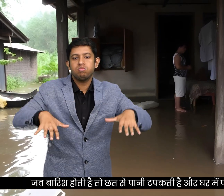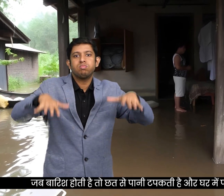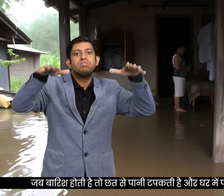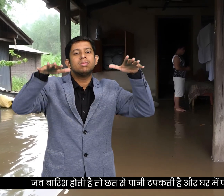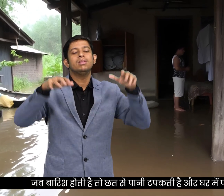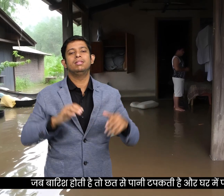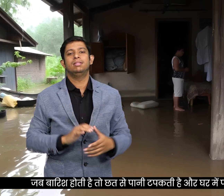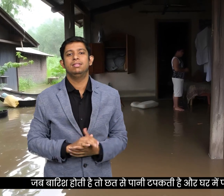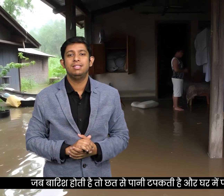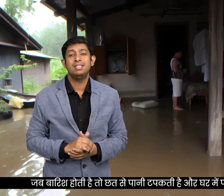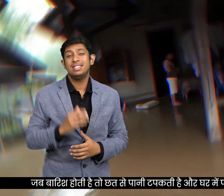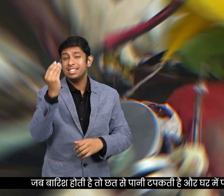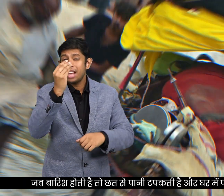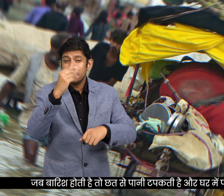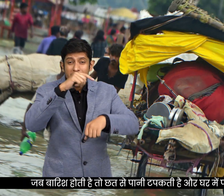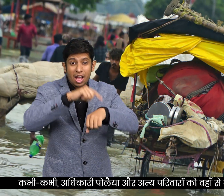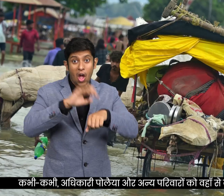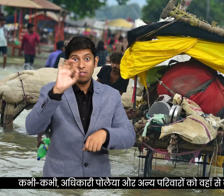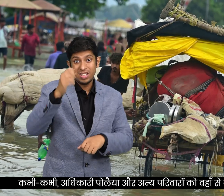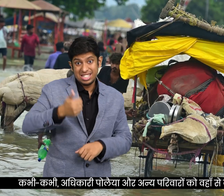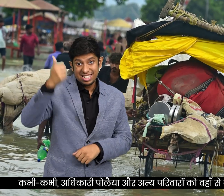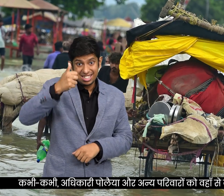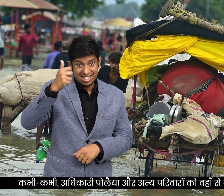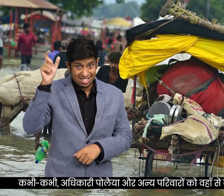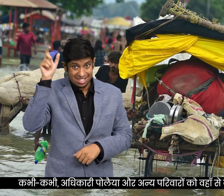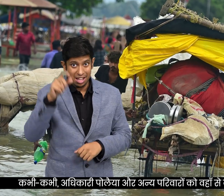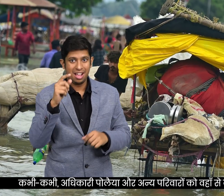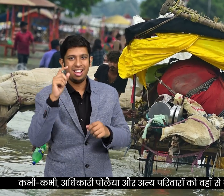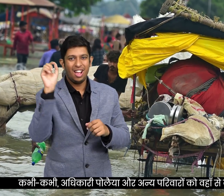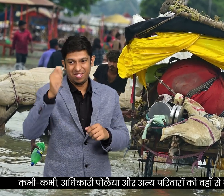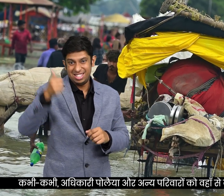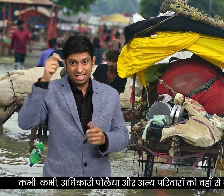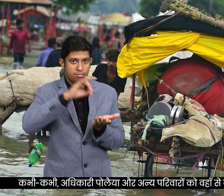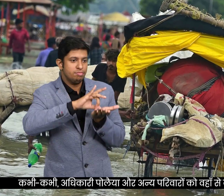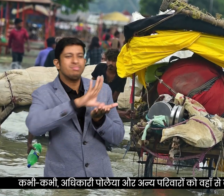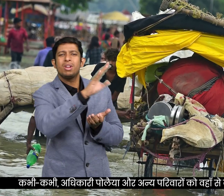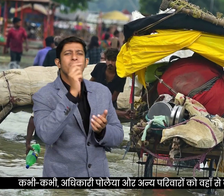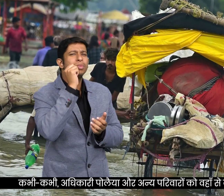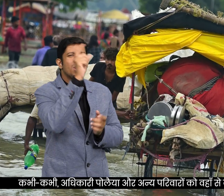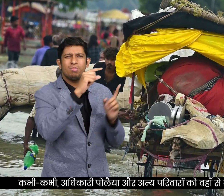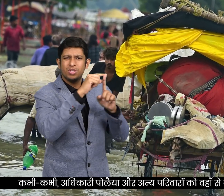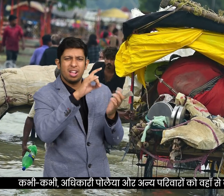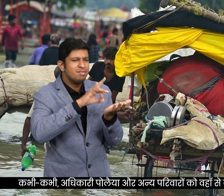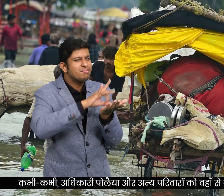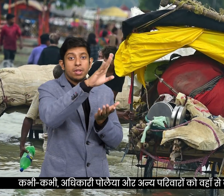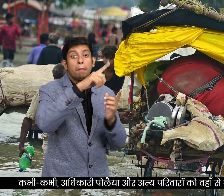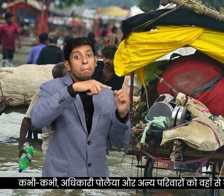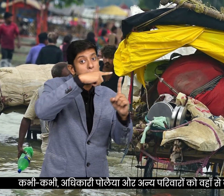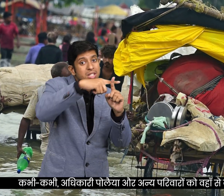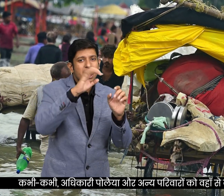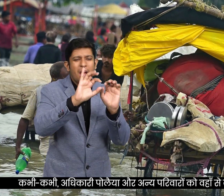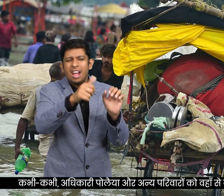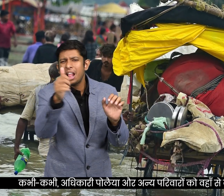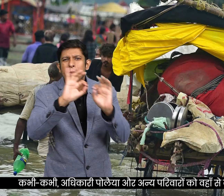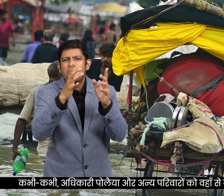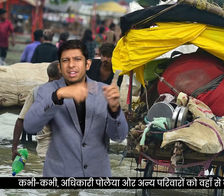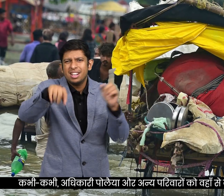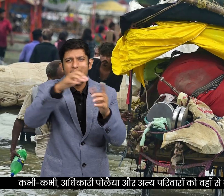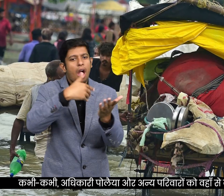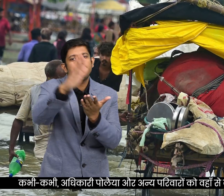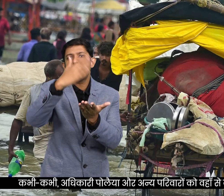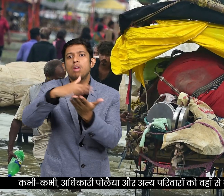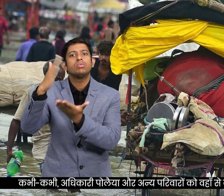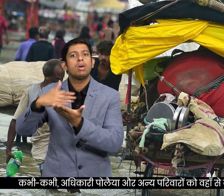और घर में पानी भर जाता है। कभी कभी अधिकारी पुलैया और अन्य परिवारों को वहां से